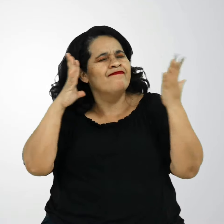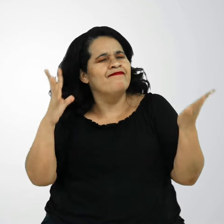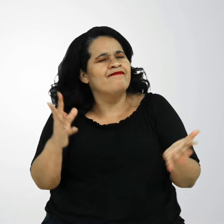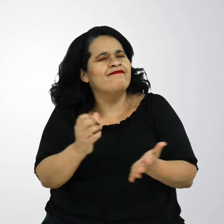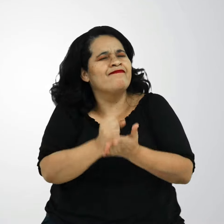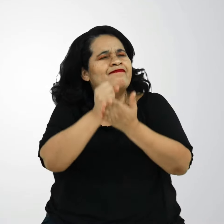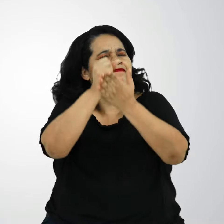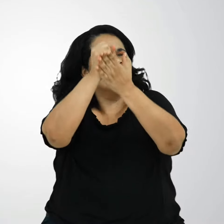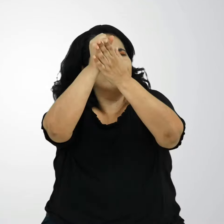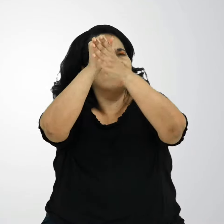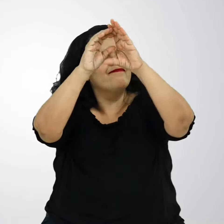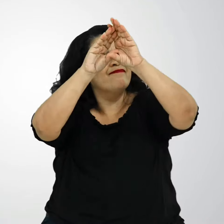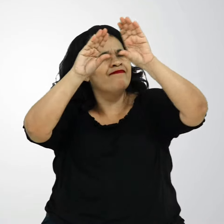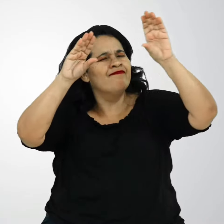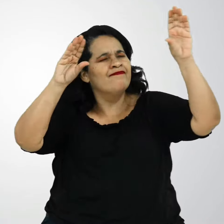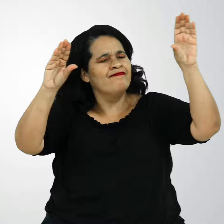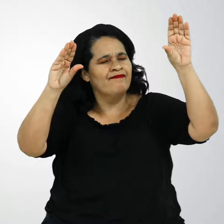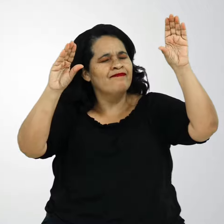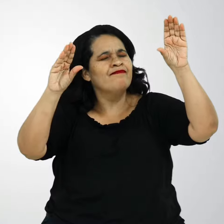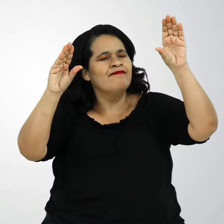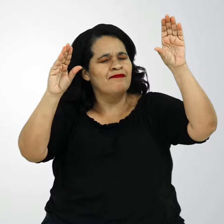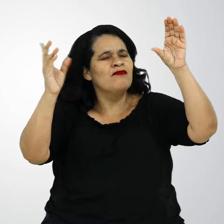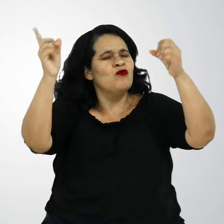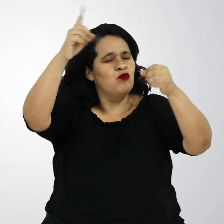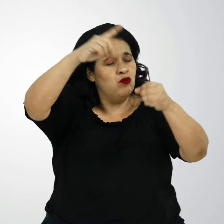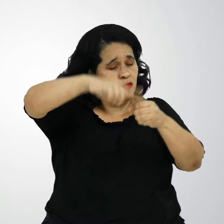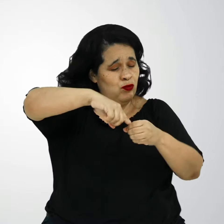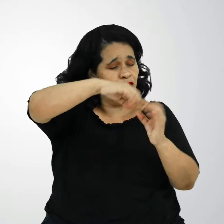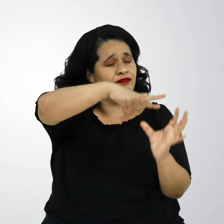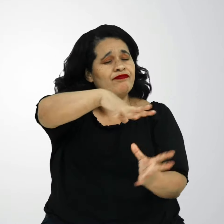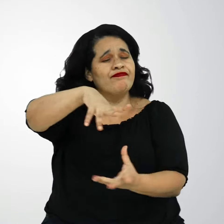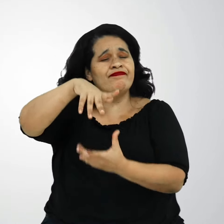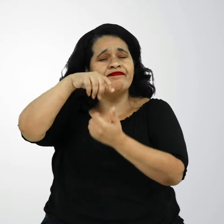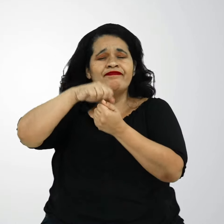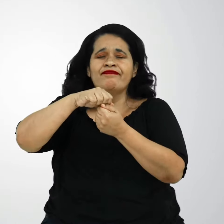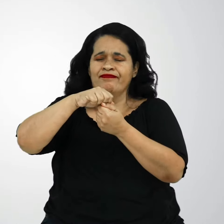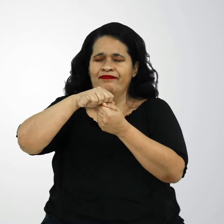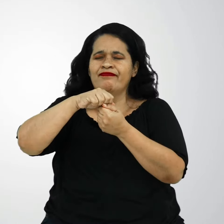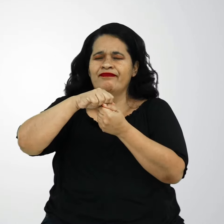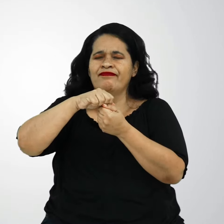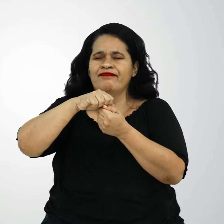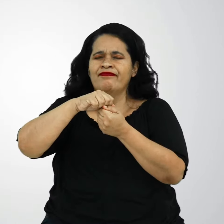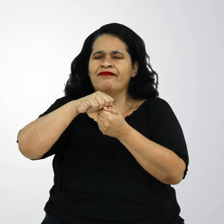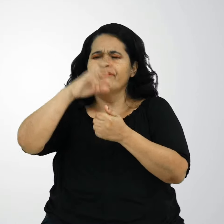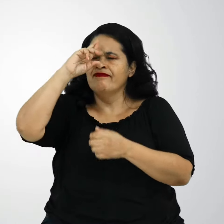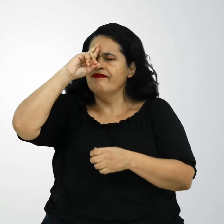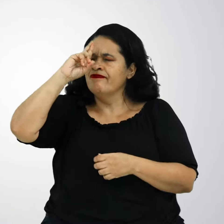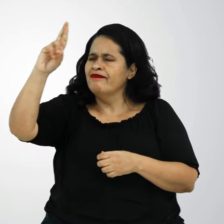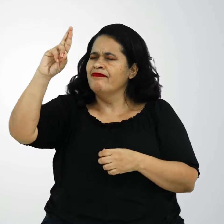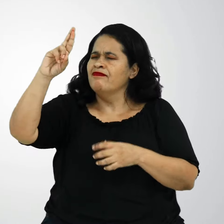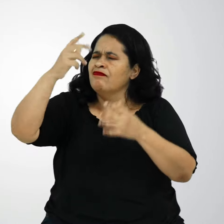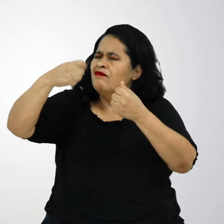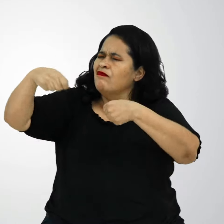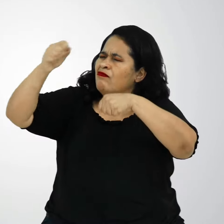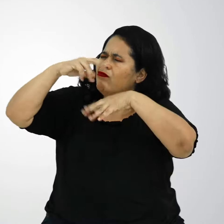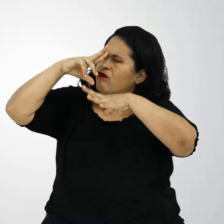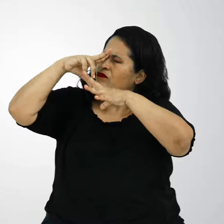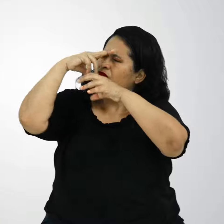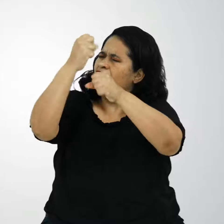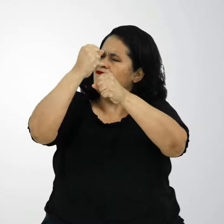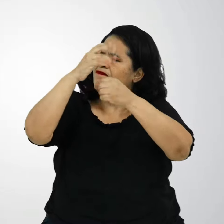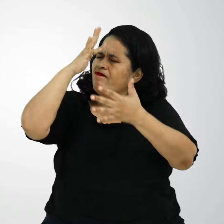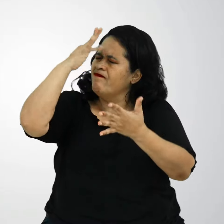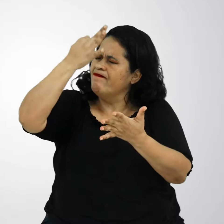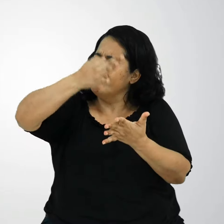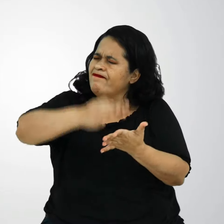da vinda do Messias para levar a igreja dele e estar com ele na eternidade. Senhor, fortifica a nossa fé e nos